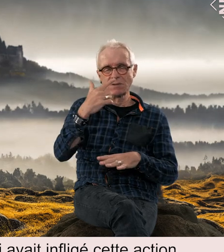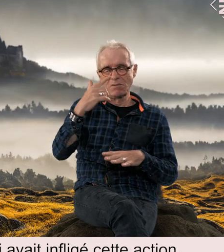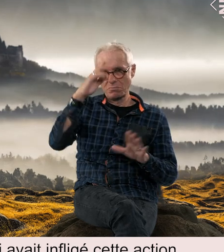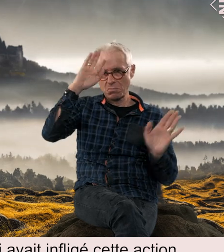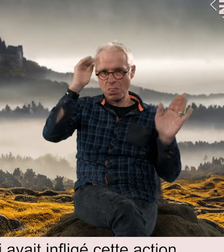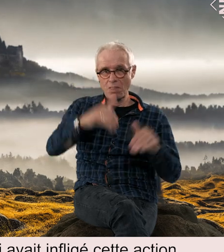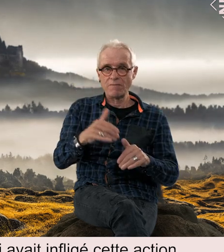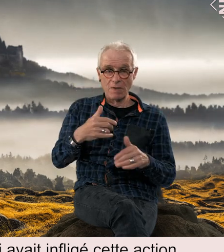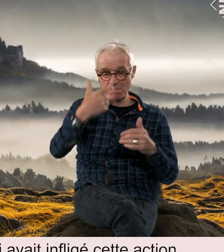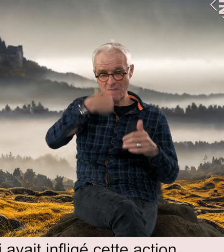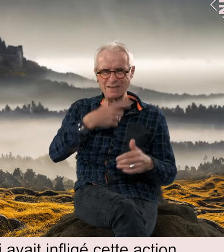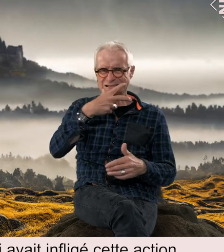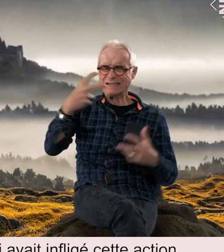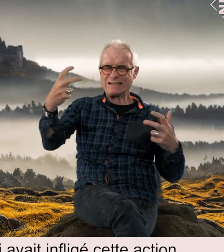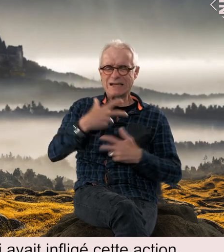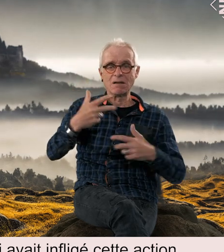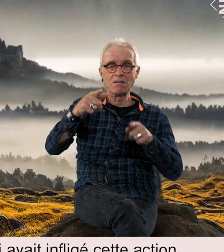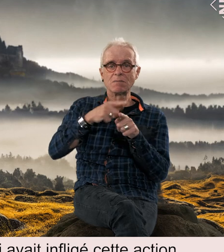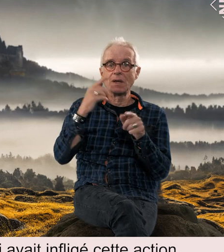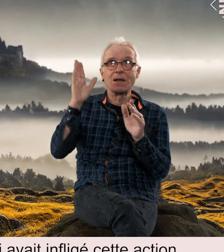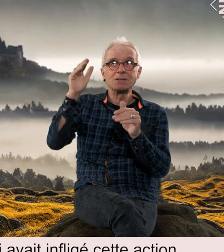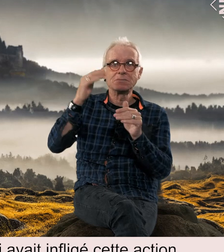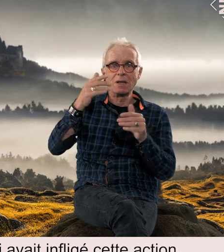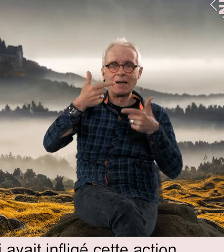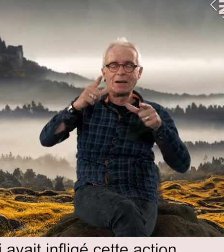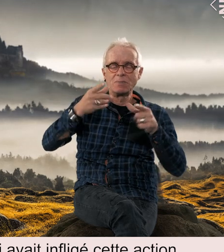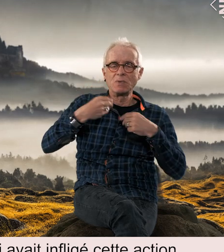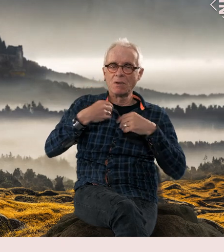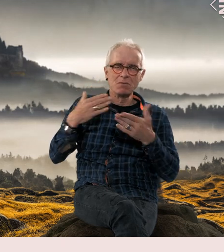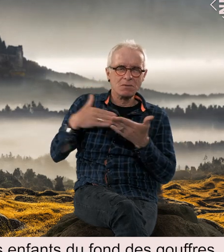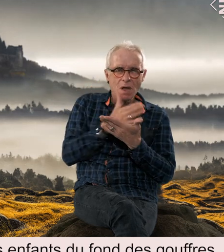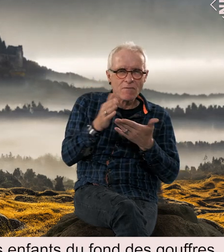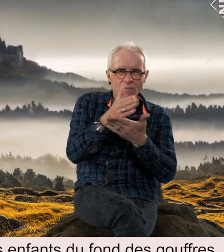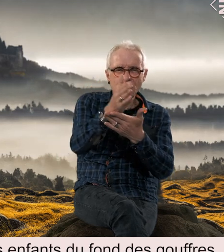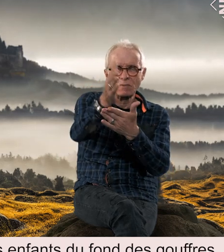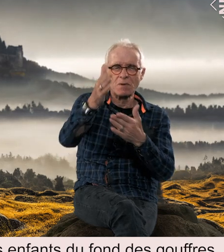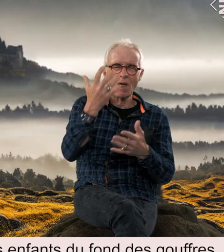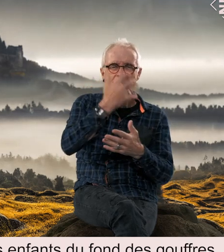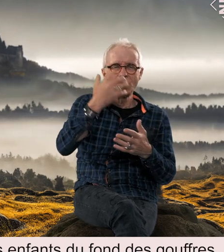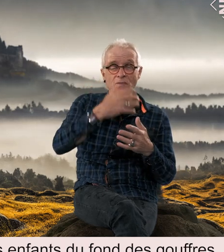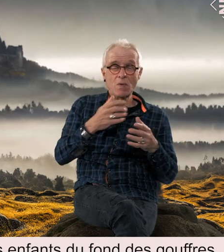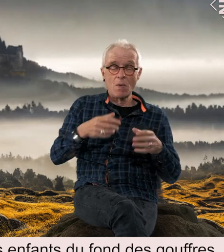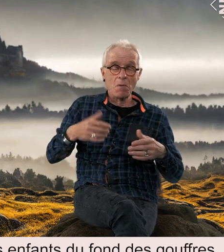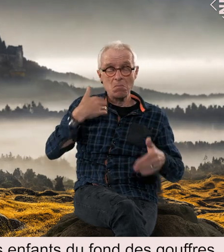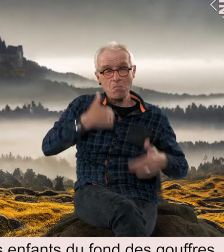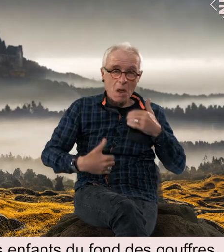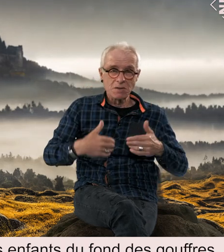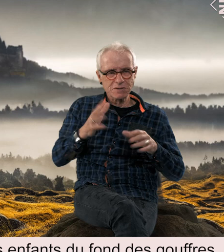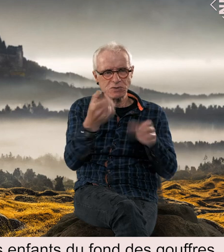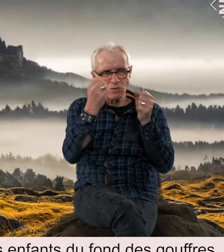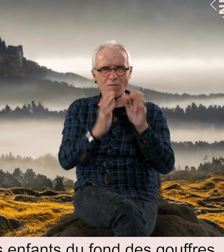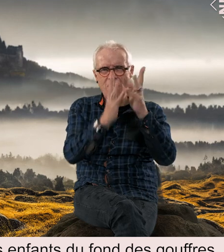faisait tellement horreur qu'espérant s'en délivrer il l'aventura dans des périls. Il sauva des paralytiques, des incendies,